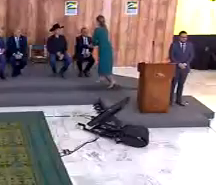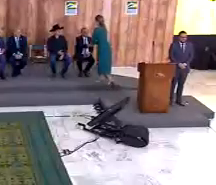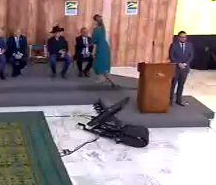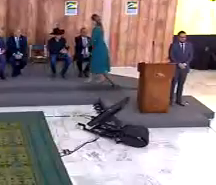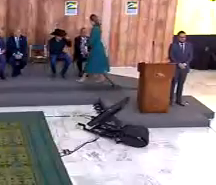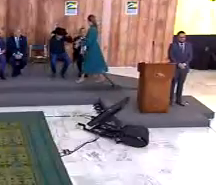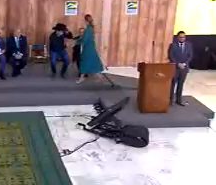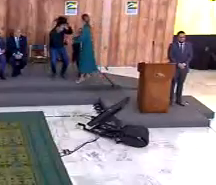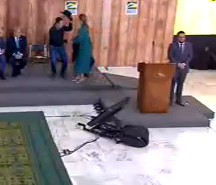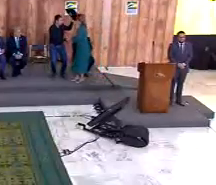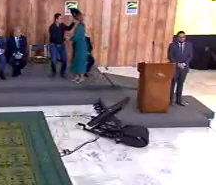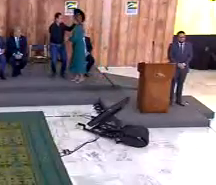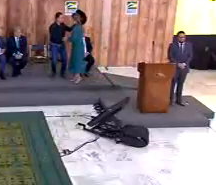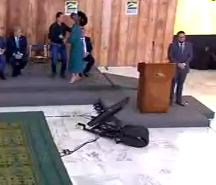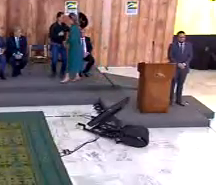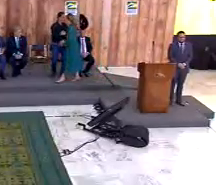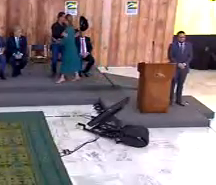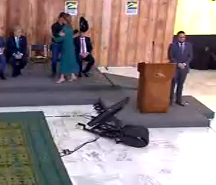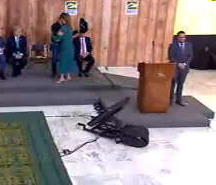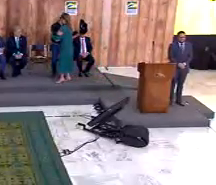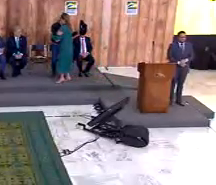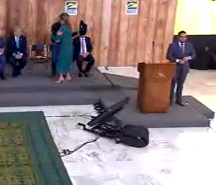E aí